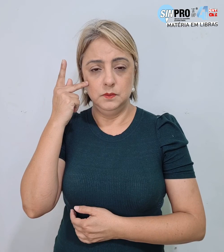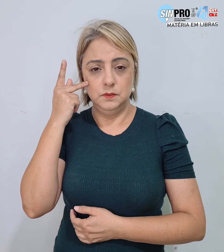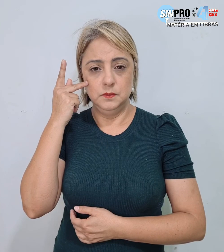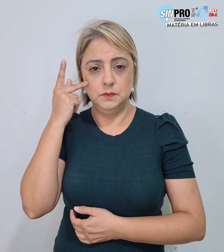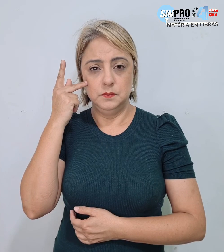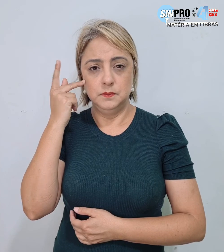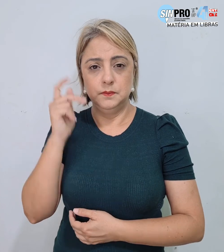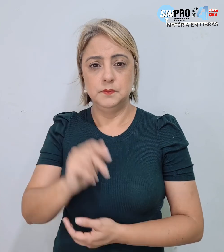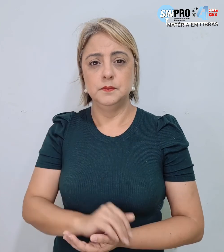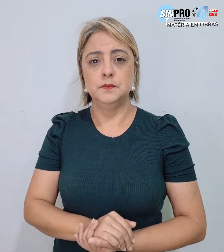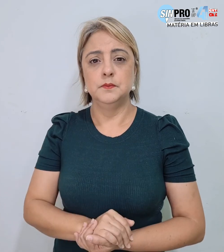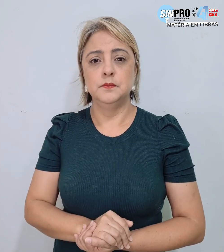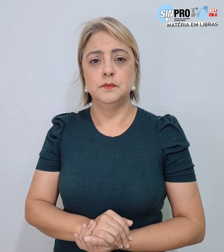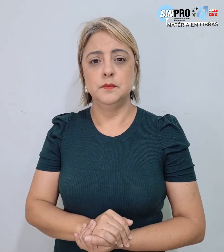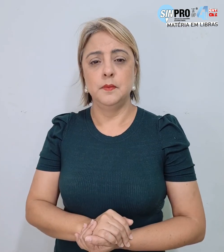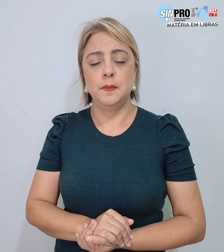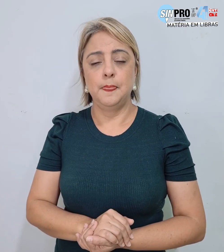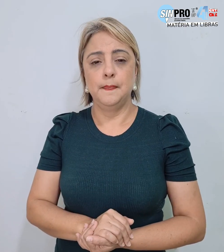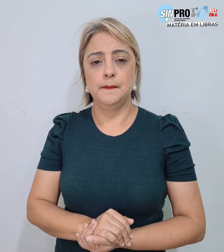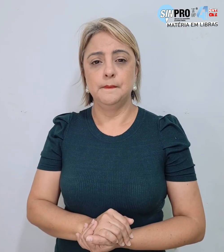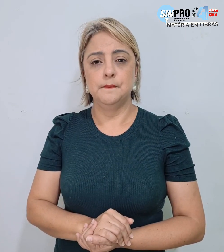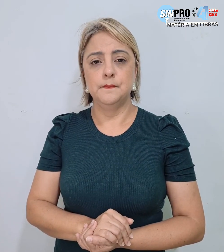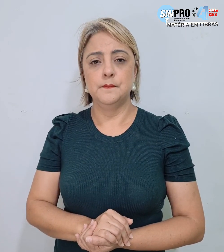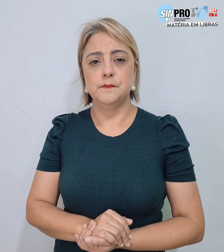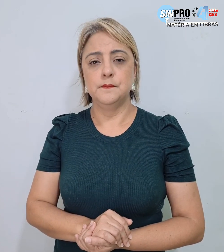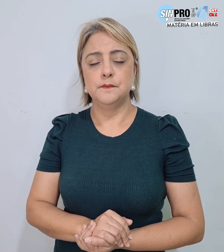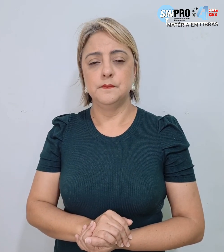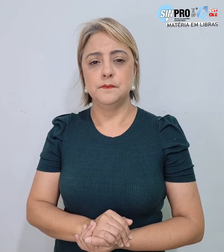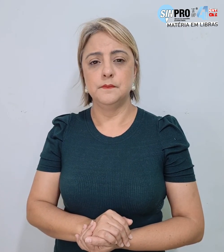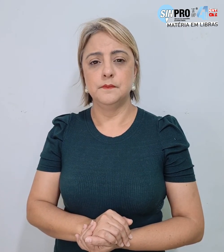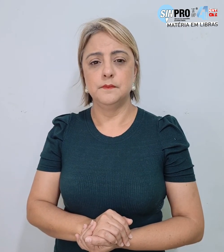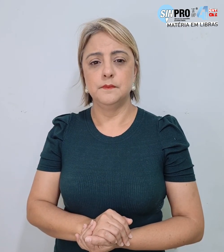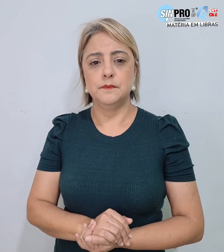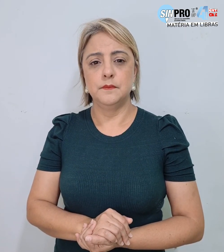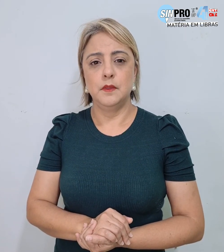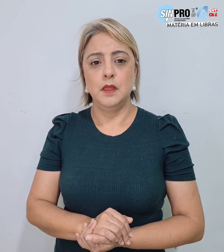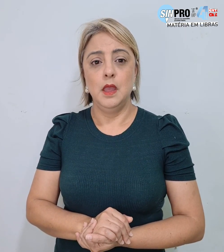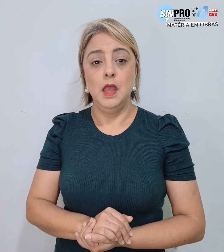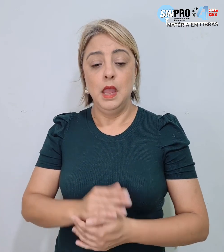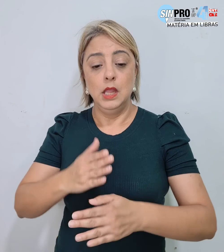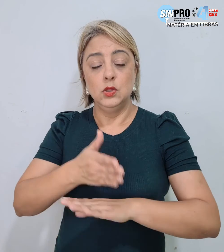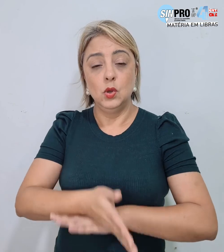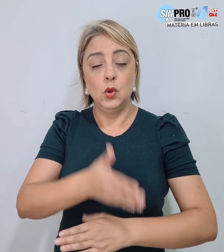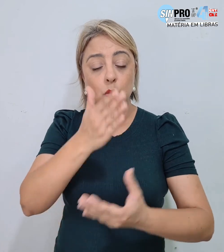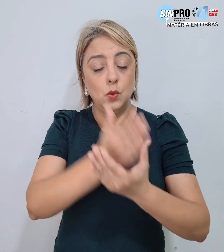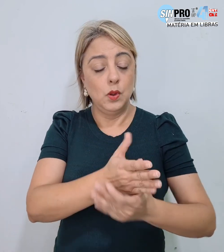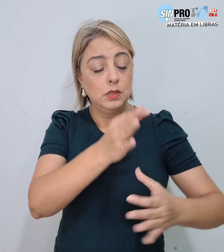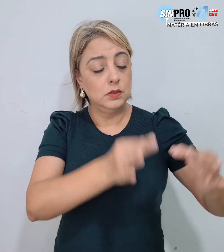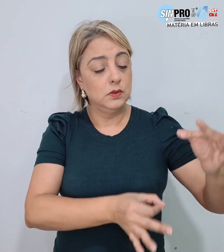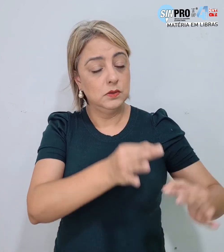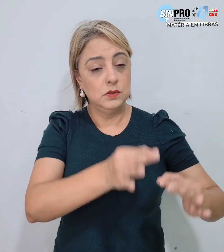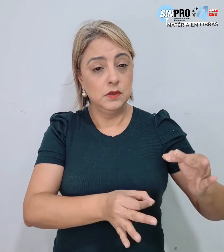Paulo da AFPESP e ingressou com uma ação civil pública